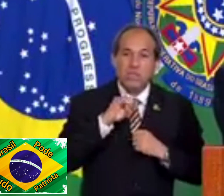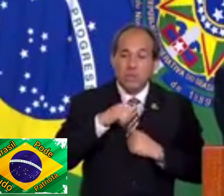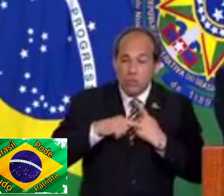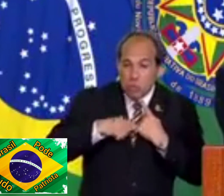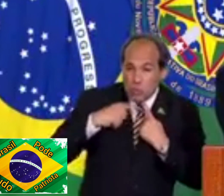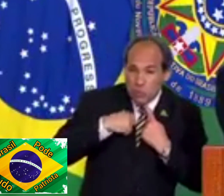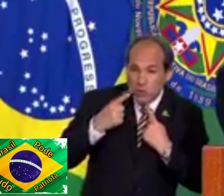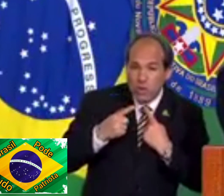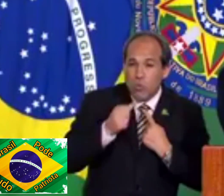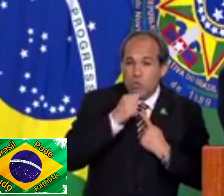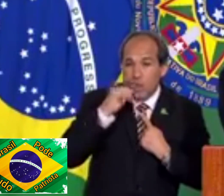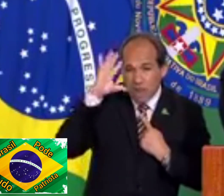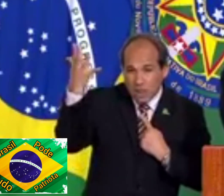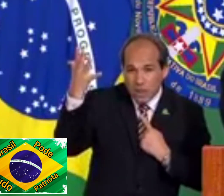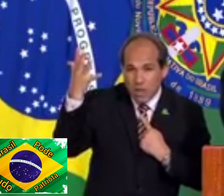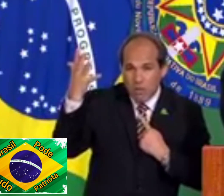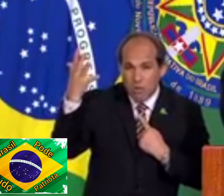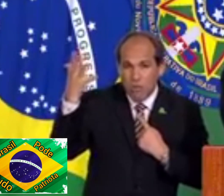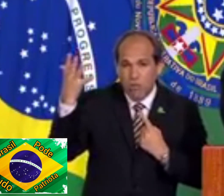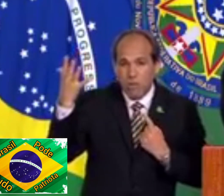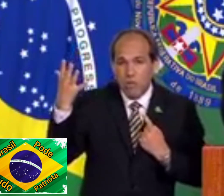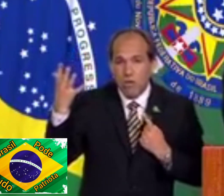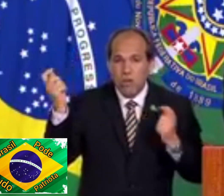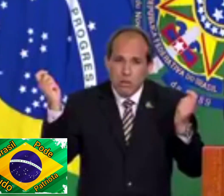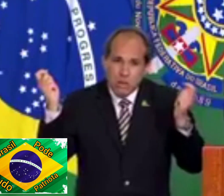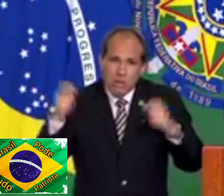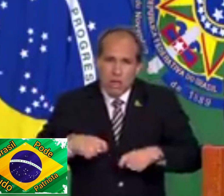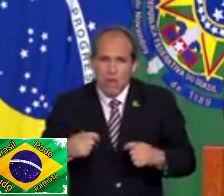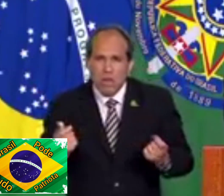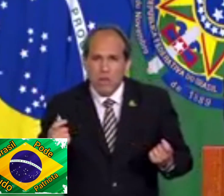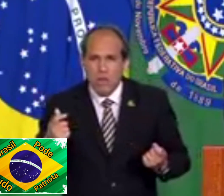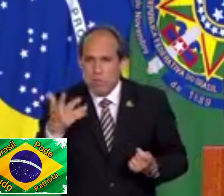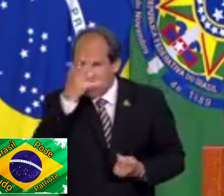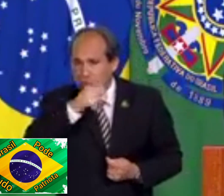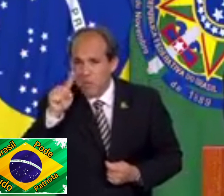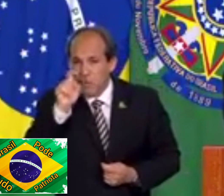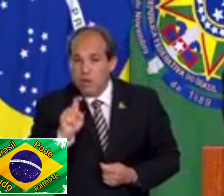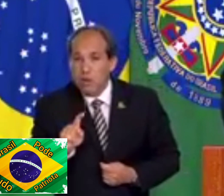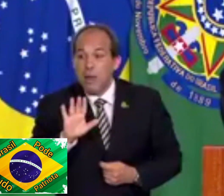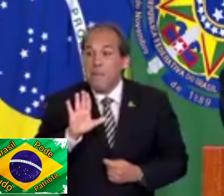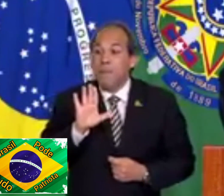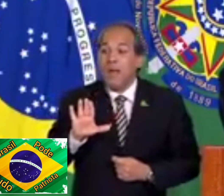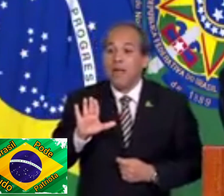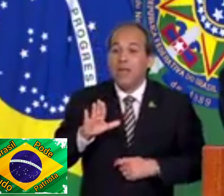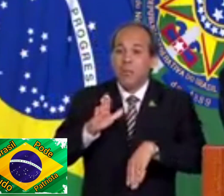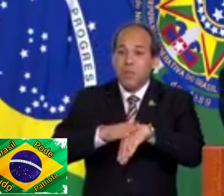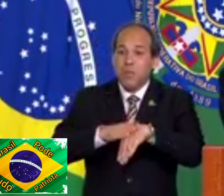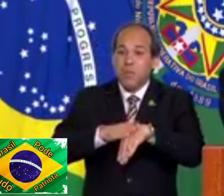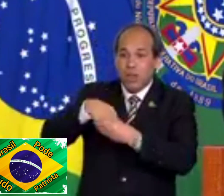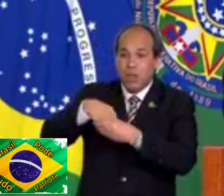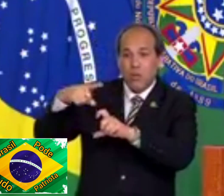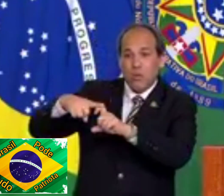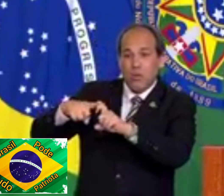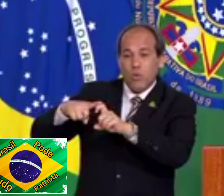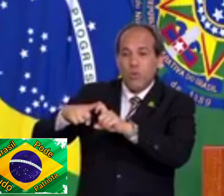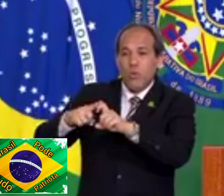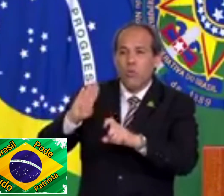poderia salvá-la. E lá, entre estes da equipe, o doutor